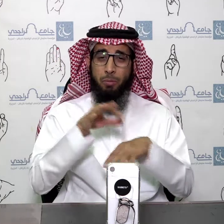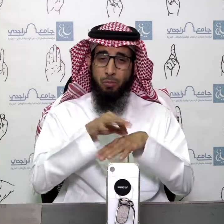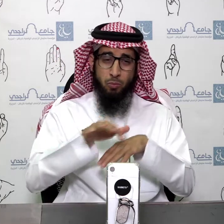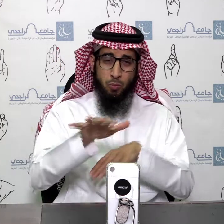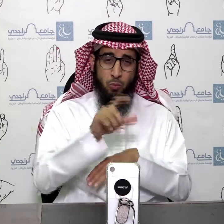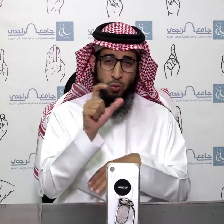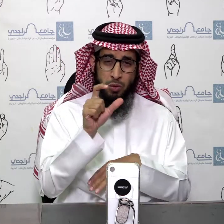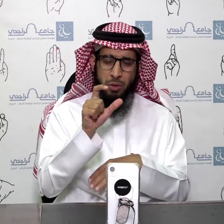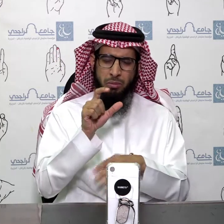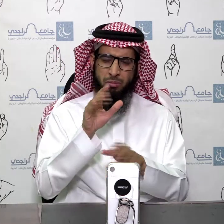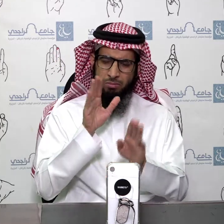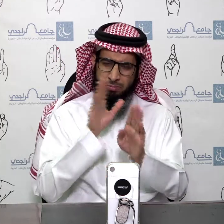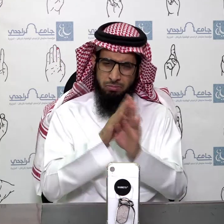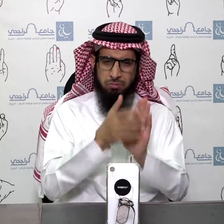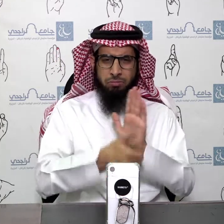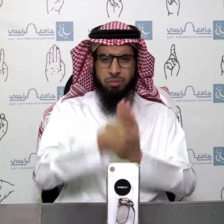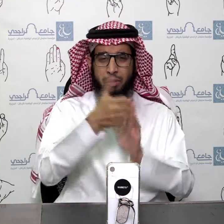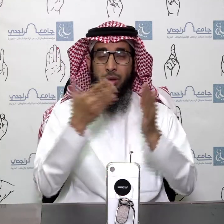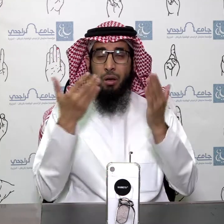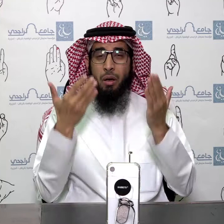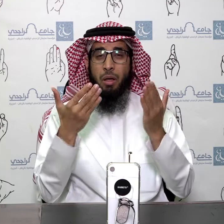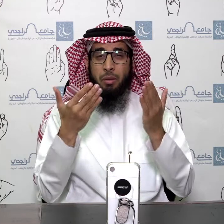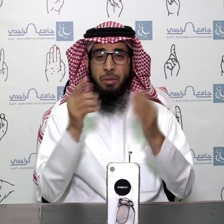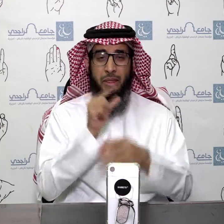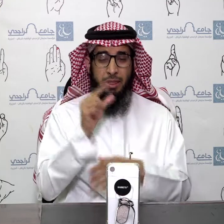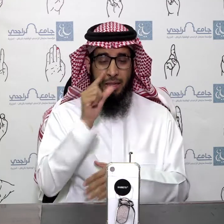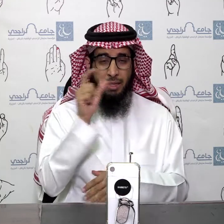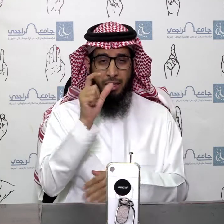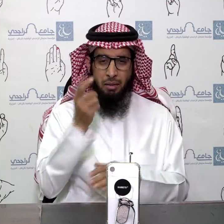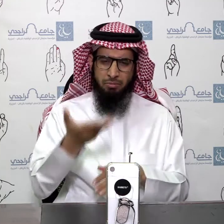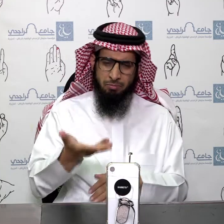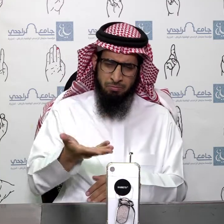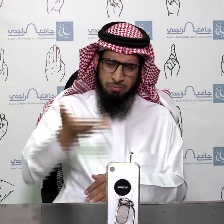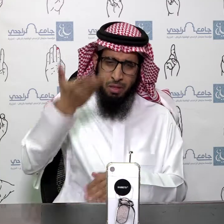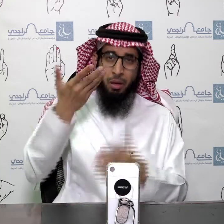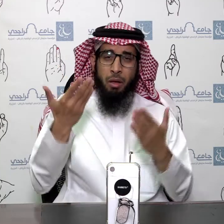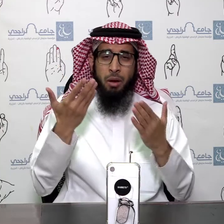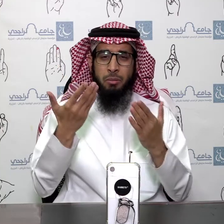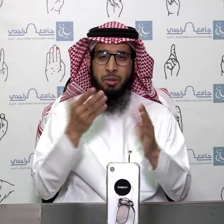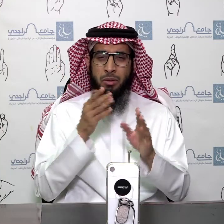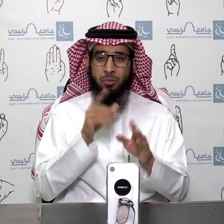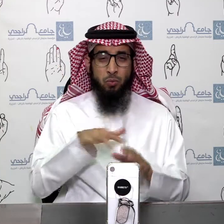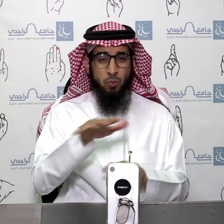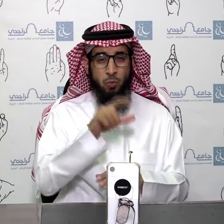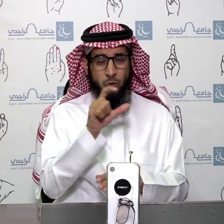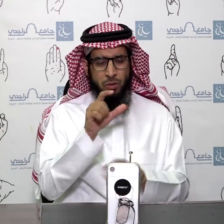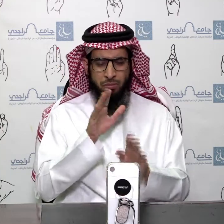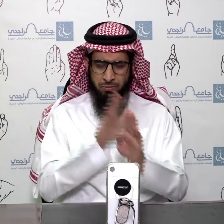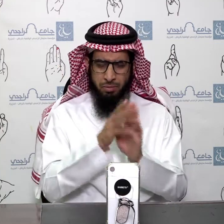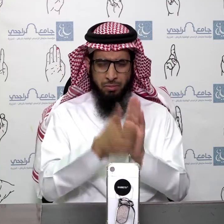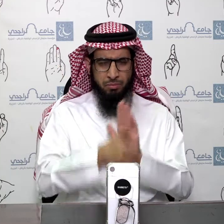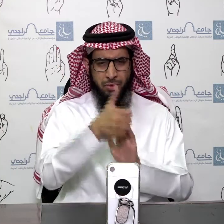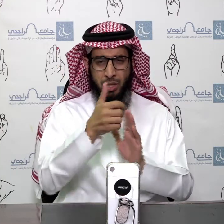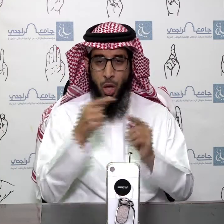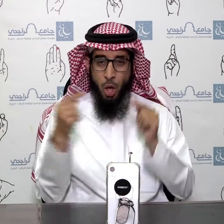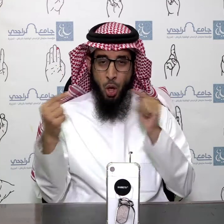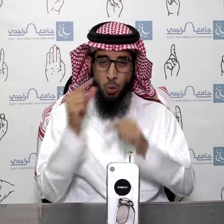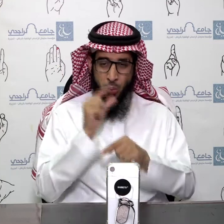المسلمين، اللهم أعز الإسلام وانصر المسلمين، اللهم ودمر أعداء الدين، اللهم وكل إخواننا المستضعفين في مشارق